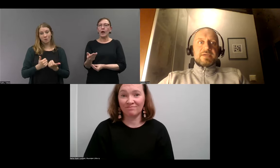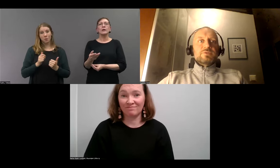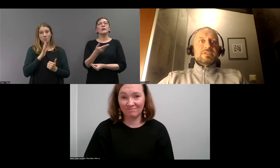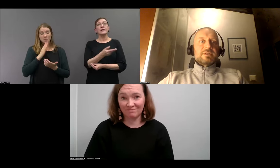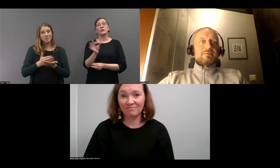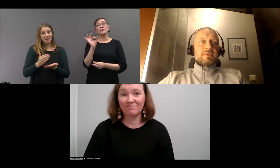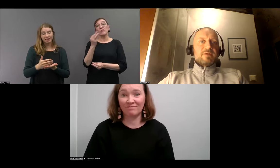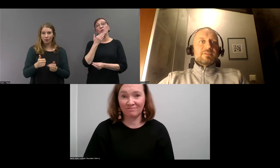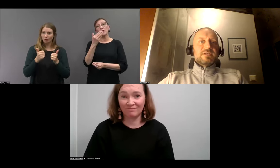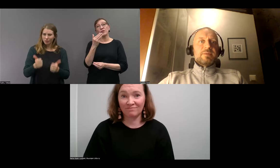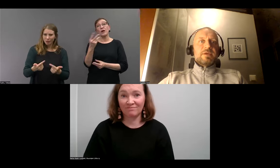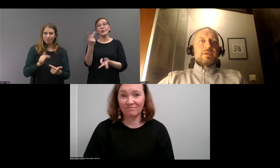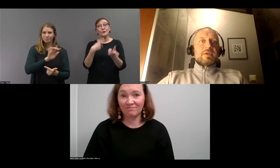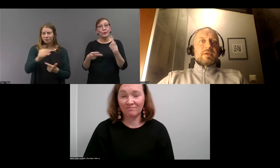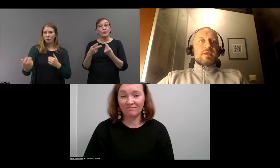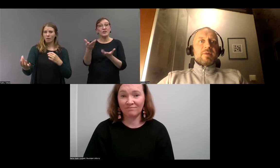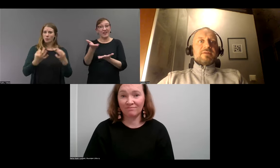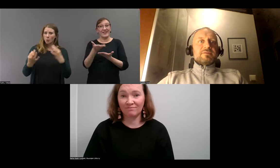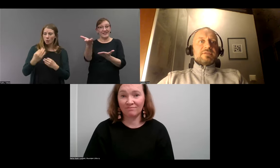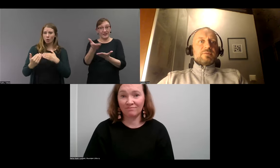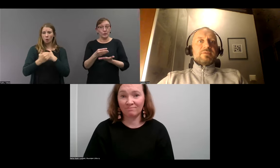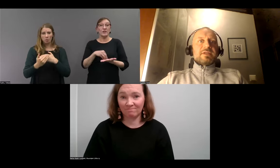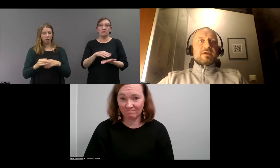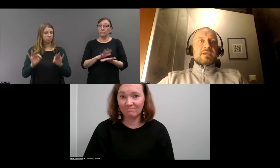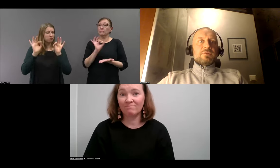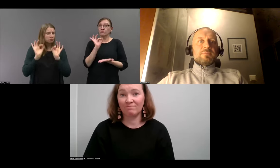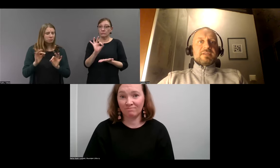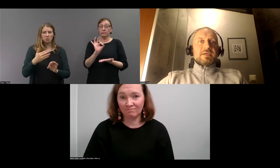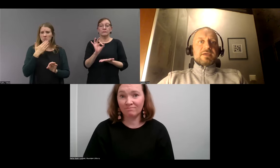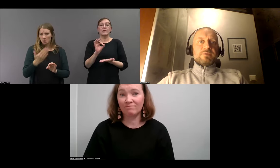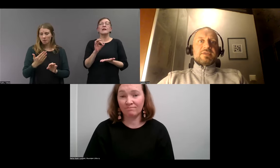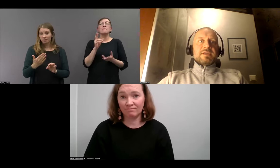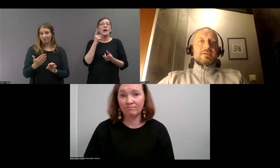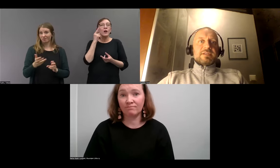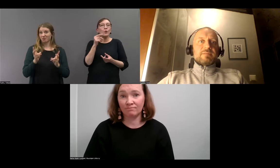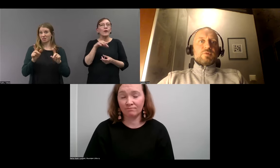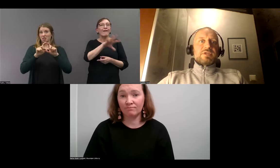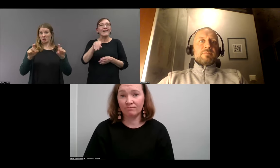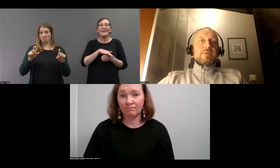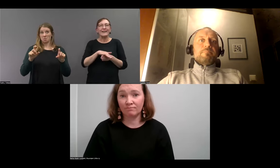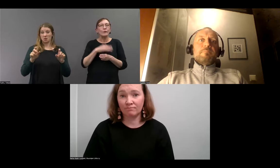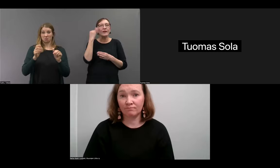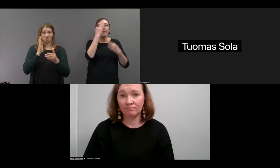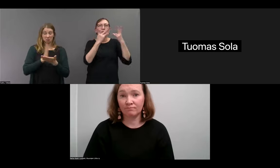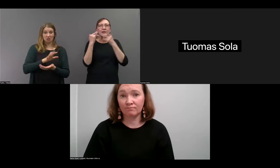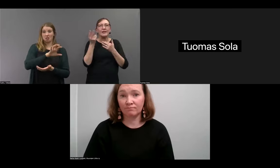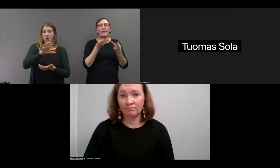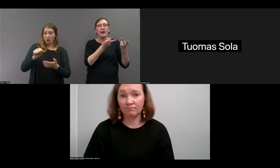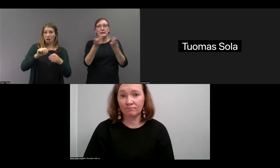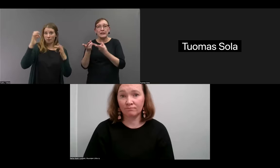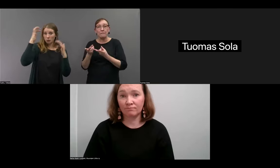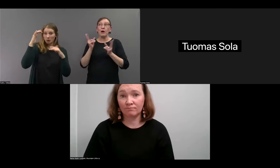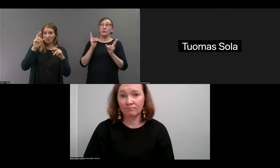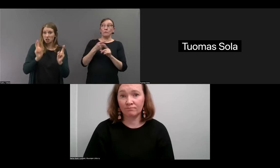ja ehdotuksista. Ihan varmasti nämä ovat semmoisia, mitä kaikki nyt miettii, käyttäjät ja sitten myöskin maksajat, jotka